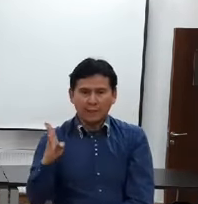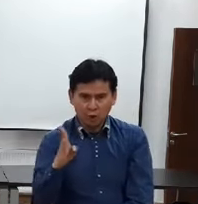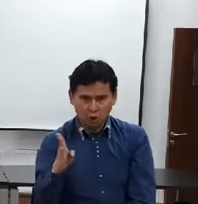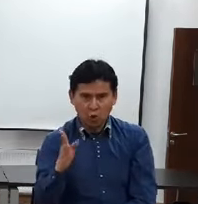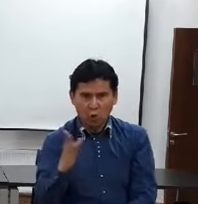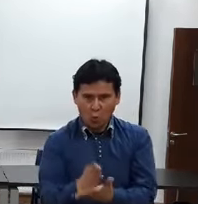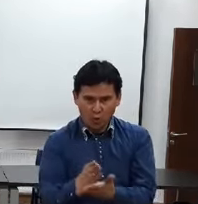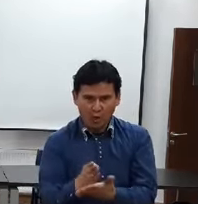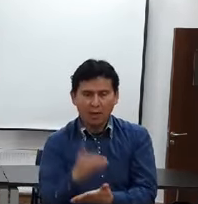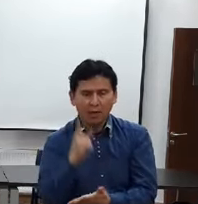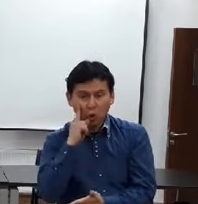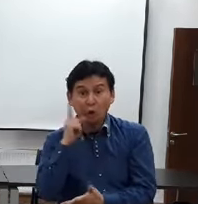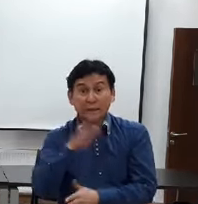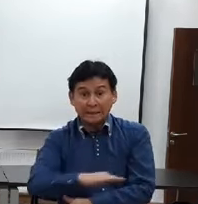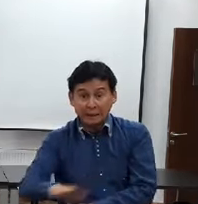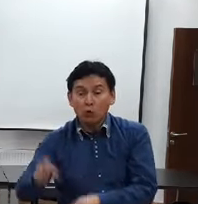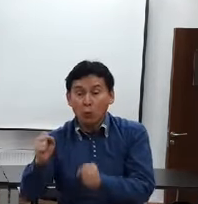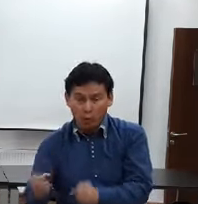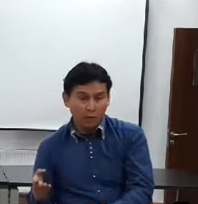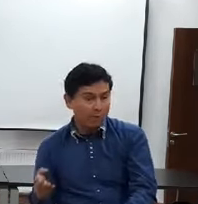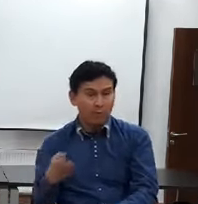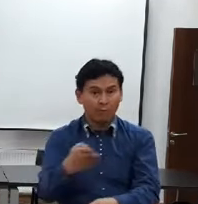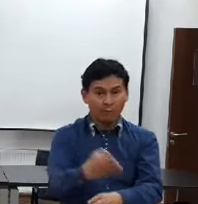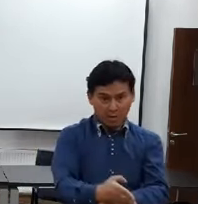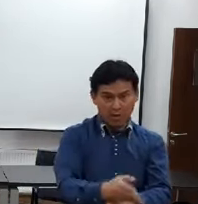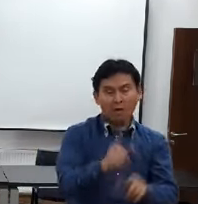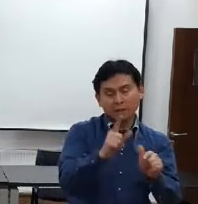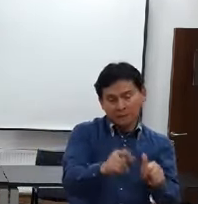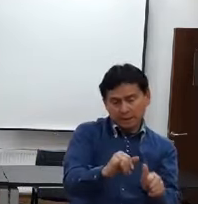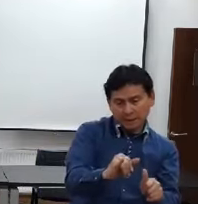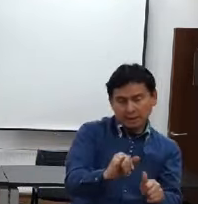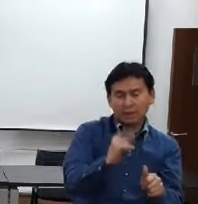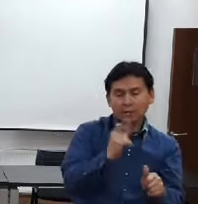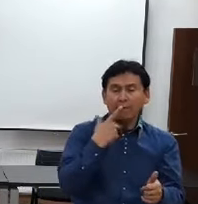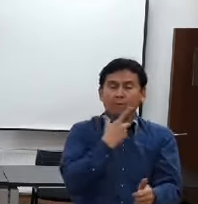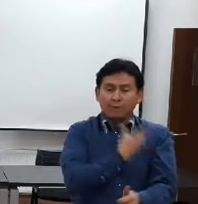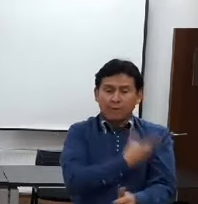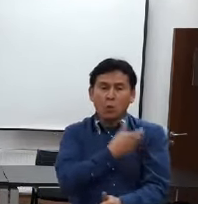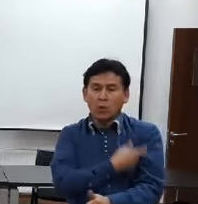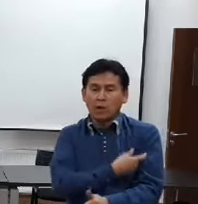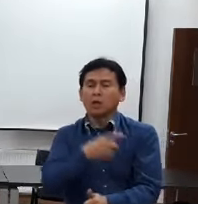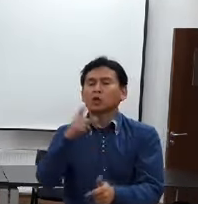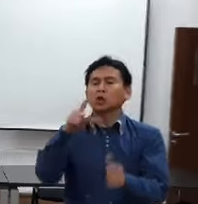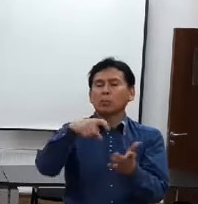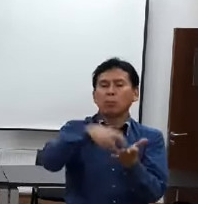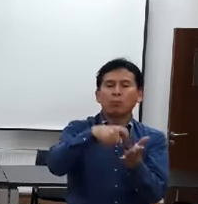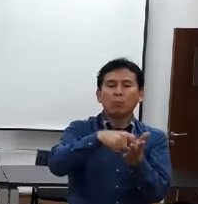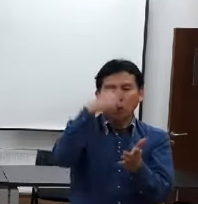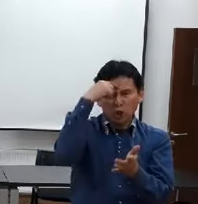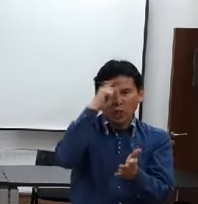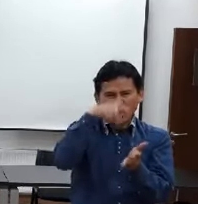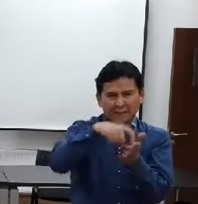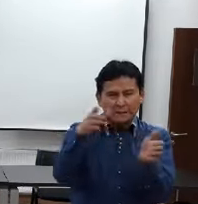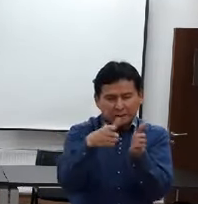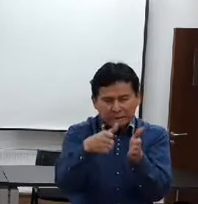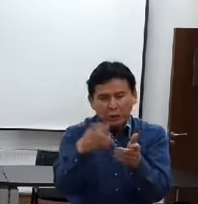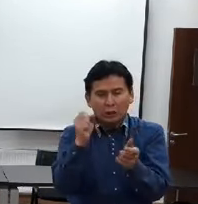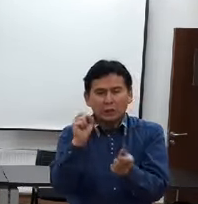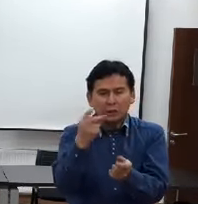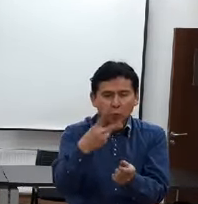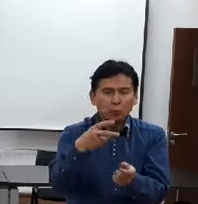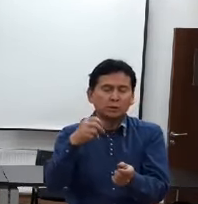concurrir al establecimiento educacional si aún están vacunando los centros de atención primaria en las segundas dosis